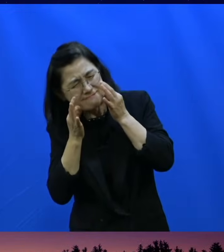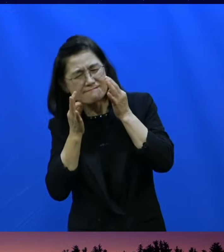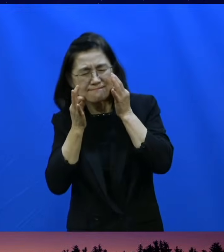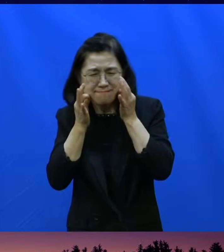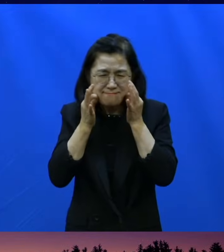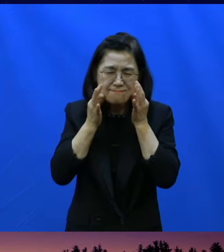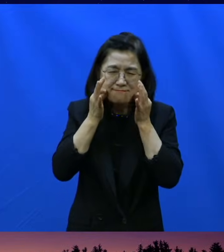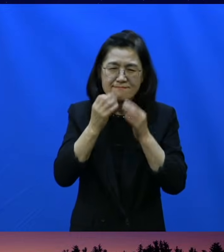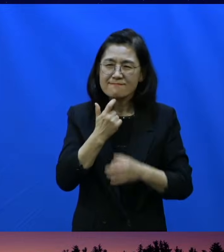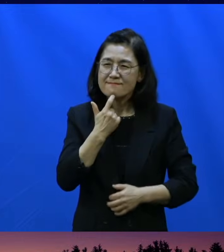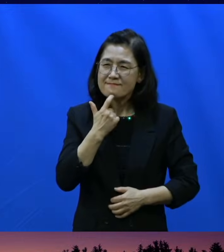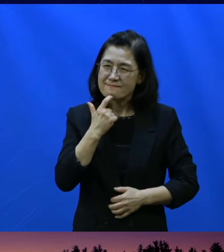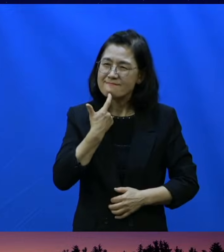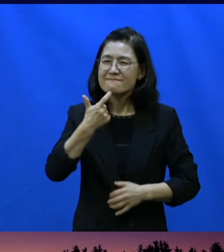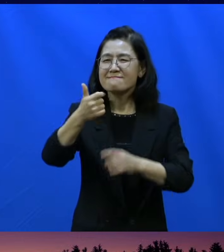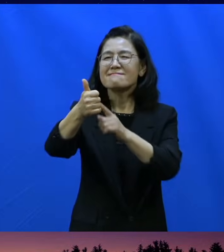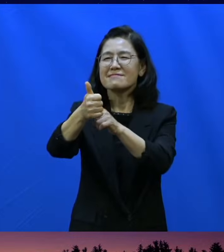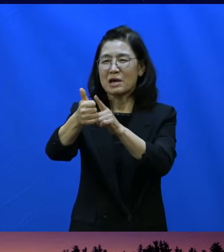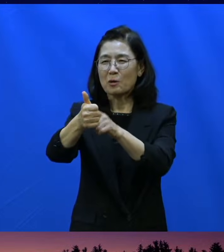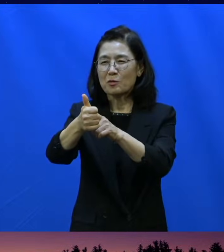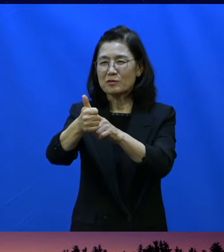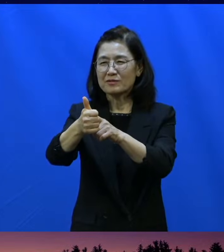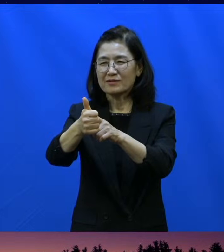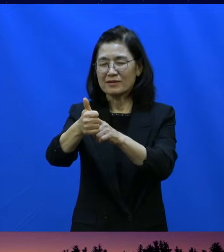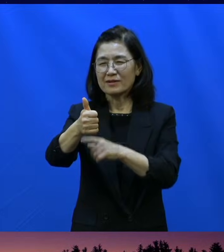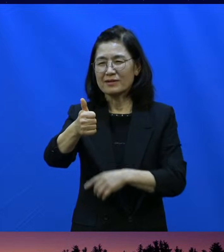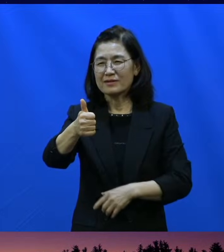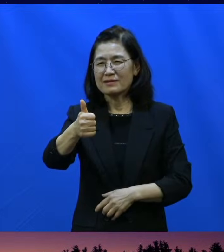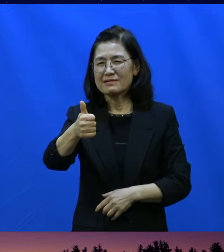야곱을 지가 해서 죄송해요.